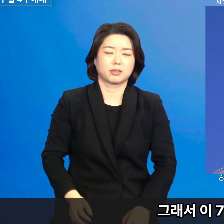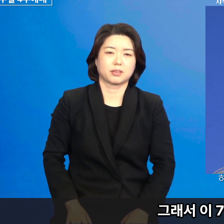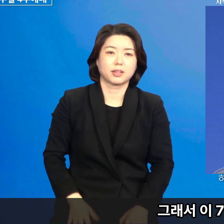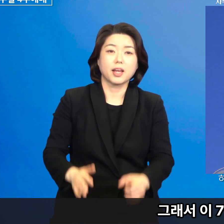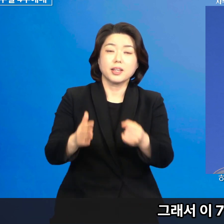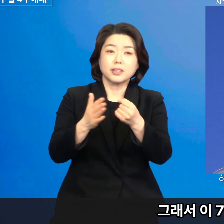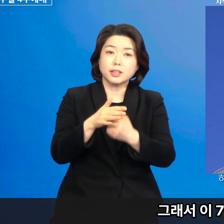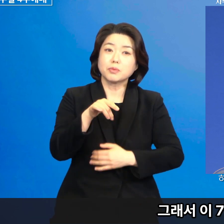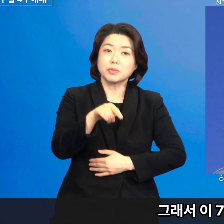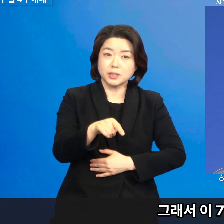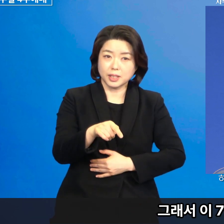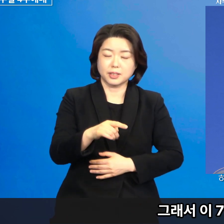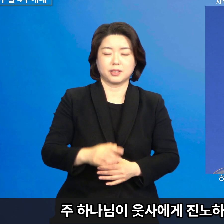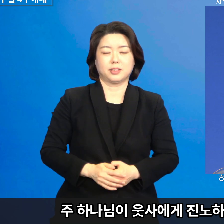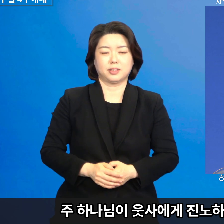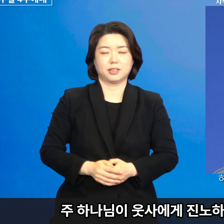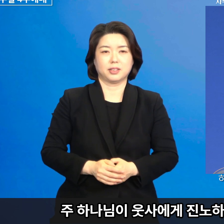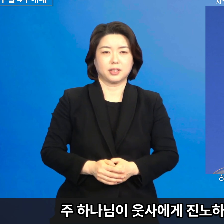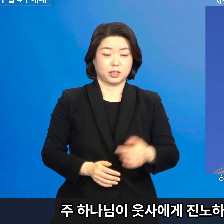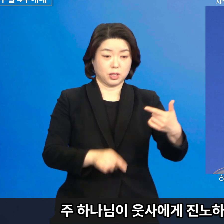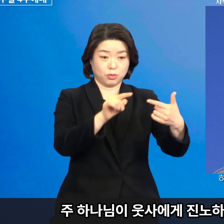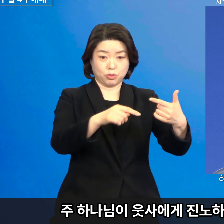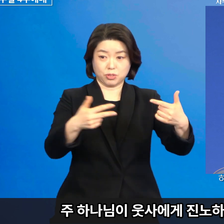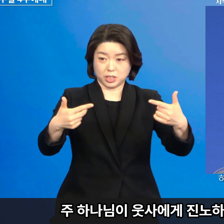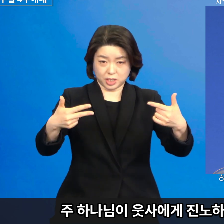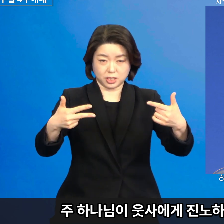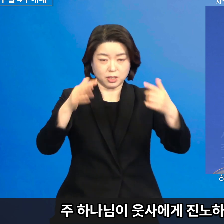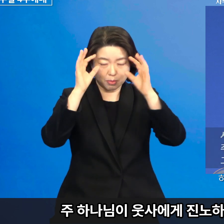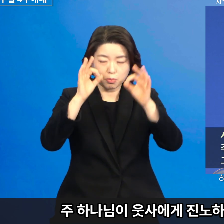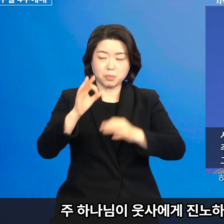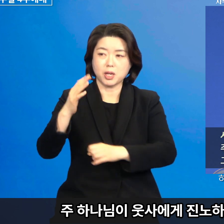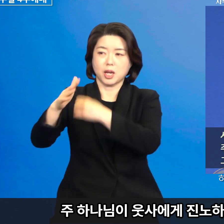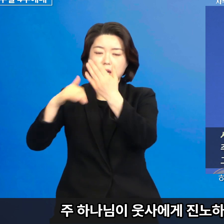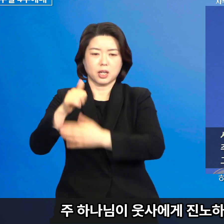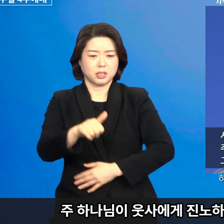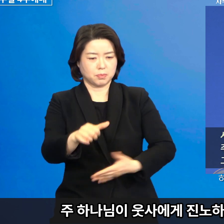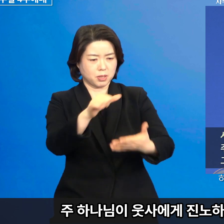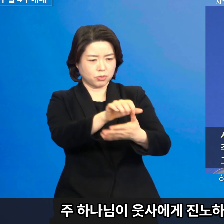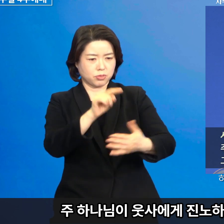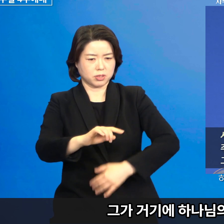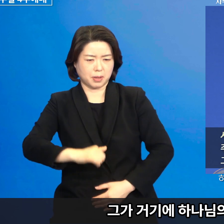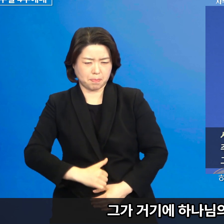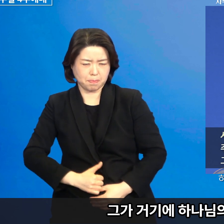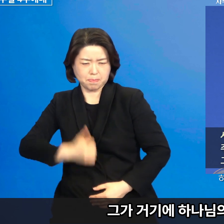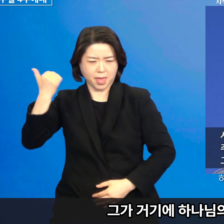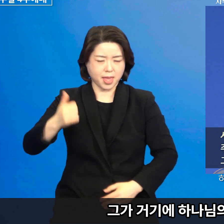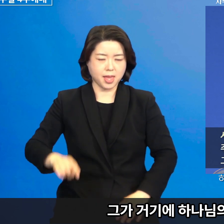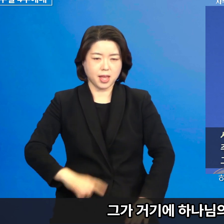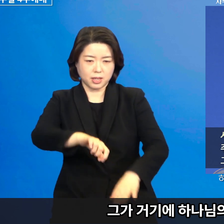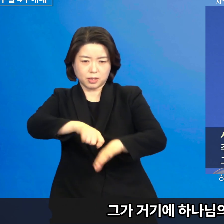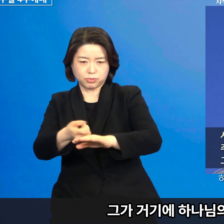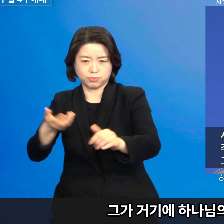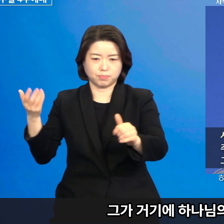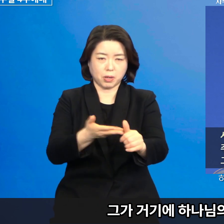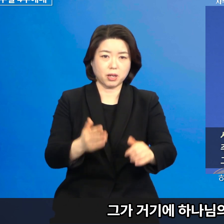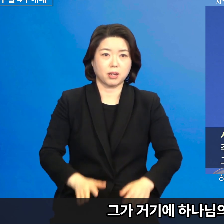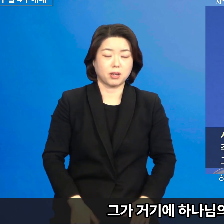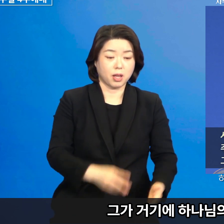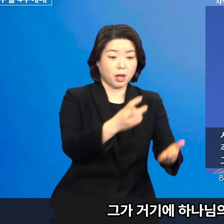그래서 이 7절에 보면 주 하나님의 우사에게 진노하셔서 거기에서 그를 치시니 그가 거기에 하나님의 궤